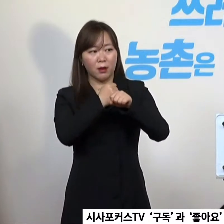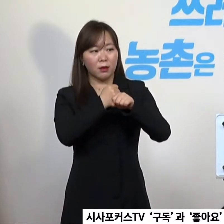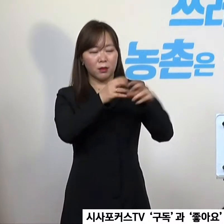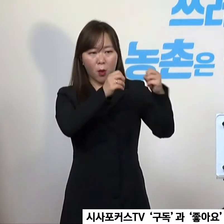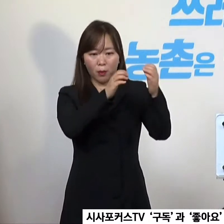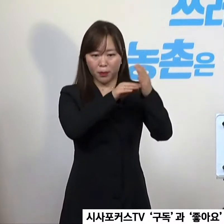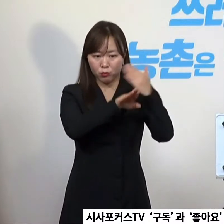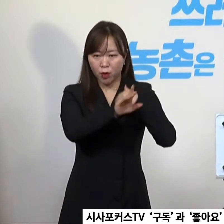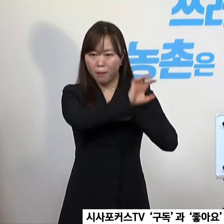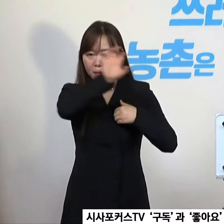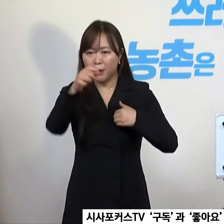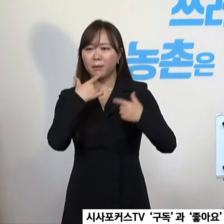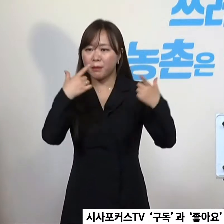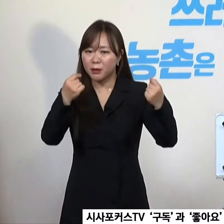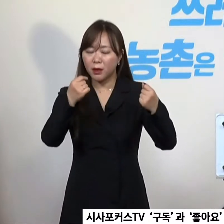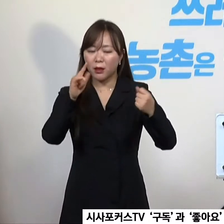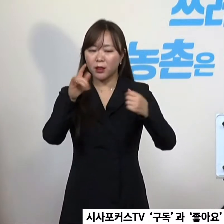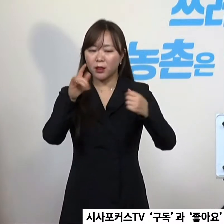올리신 건지 하고